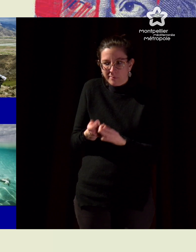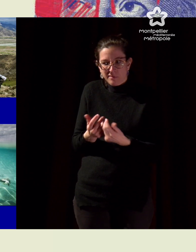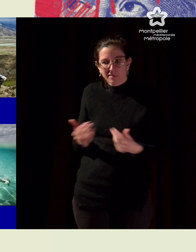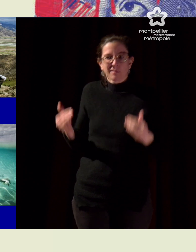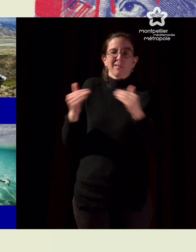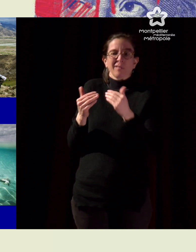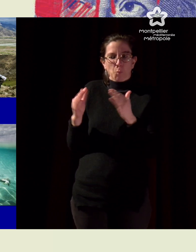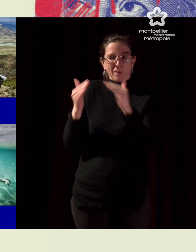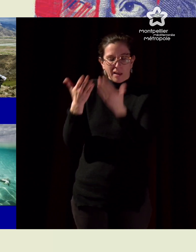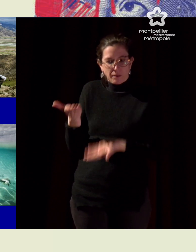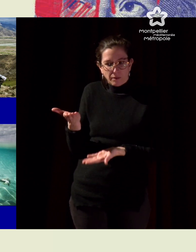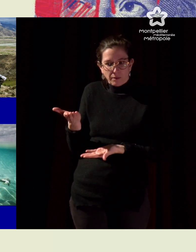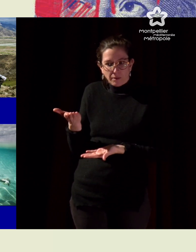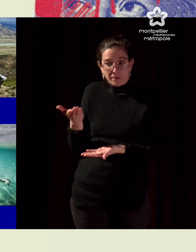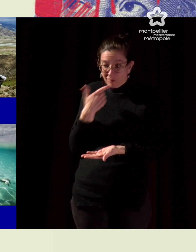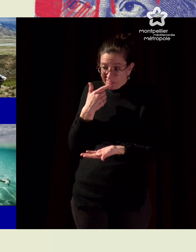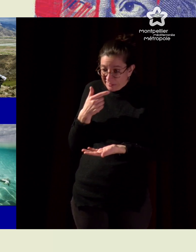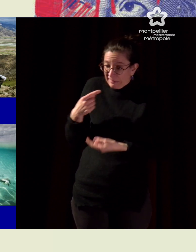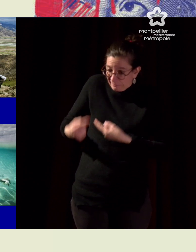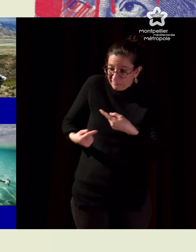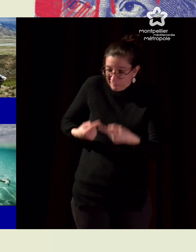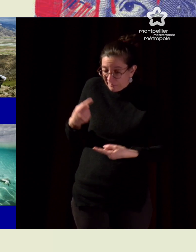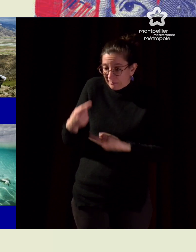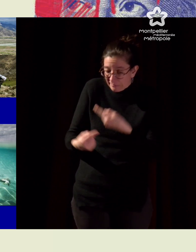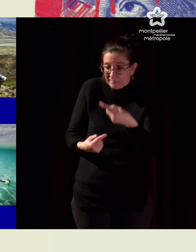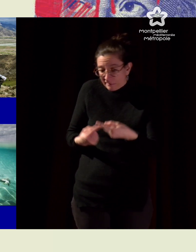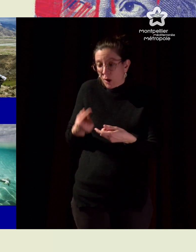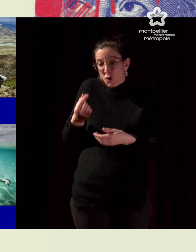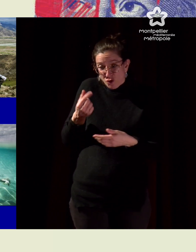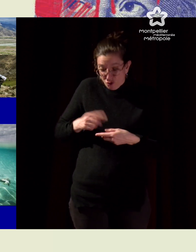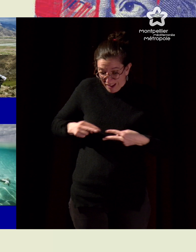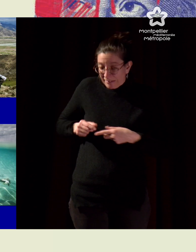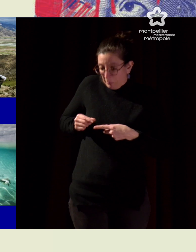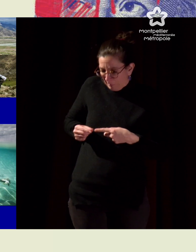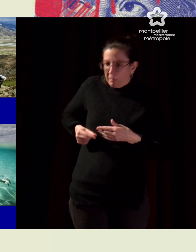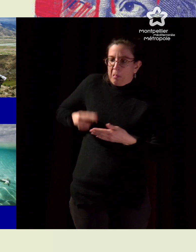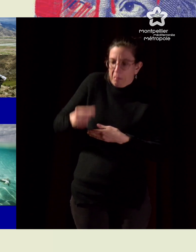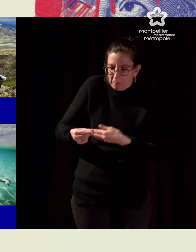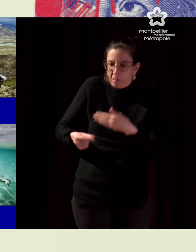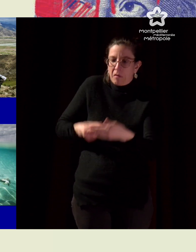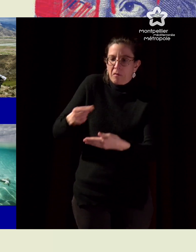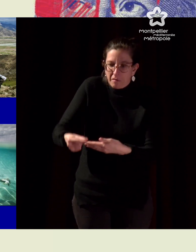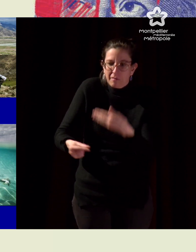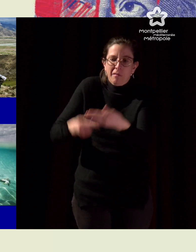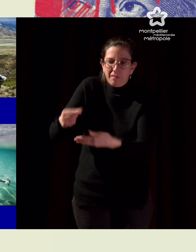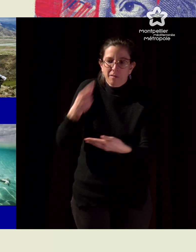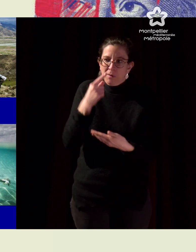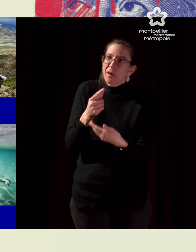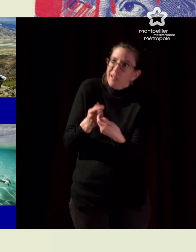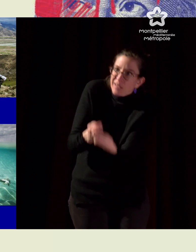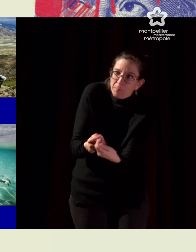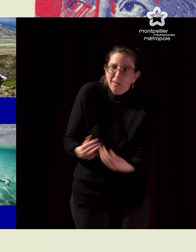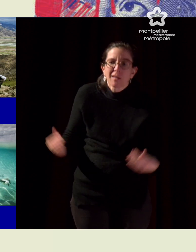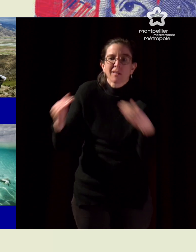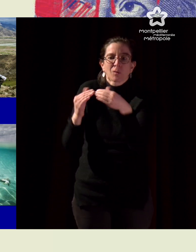transmis ce gène à leurs descendants, qui sont restés aussi en altitude, dont les petits-enfants sont restés sur place, etc. Ça prend du temps, la